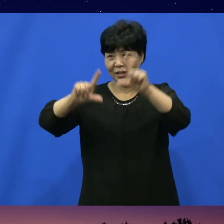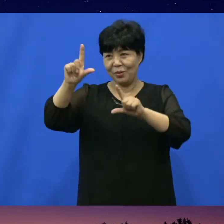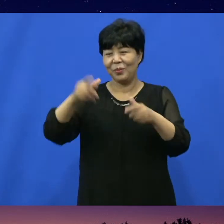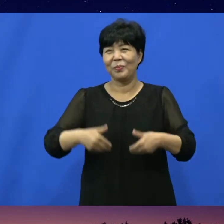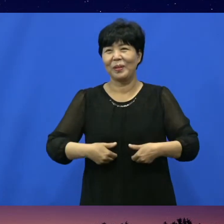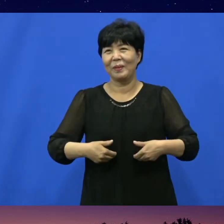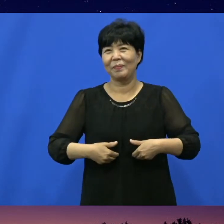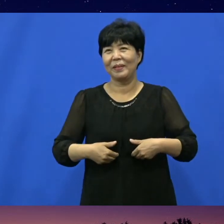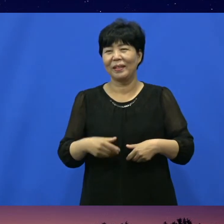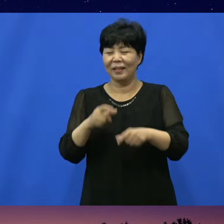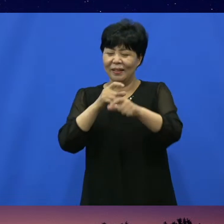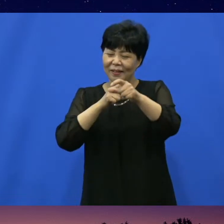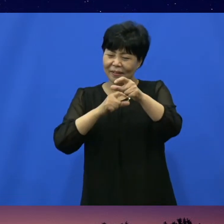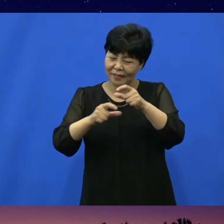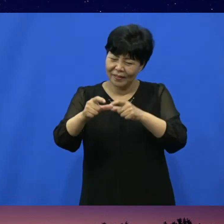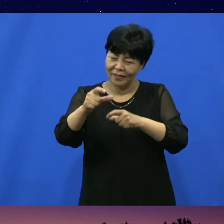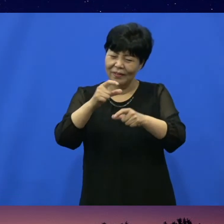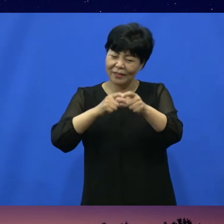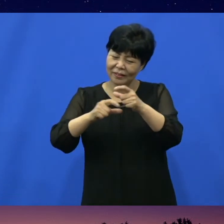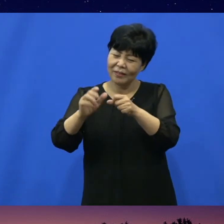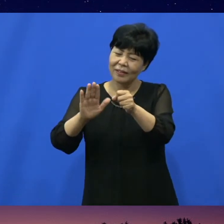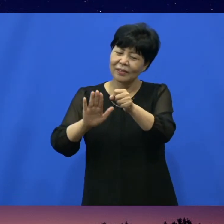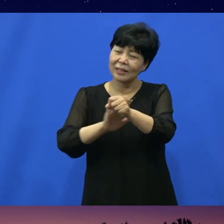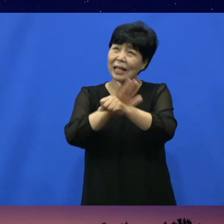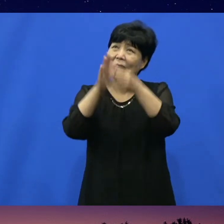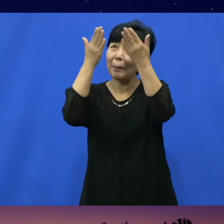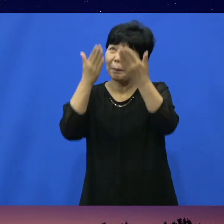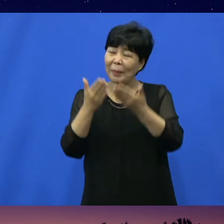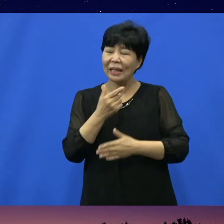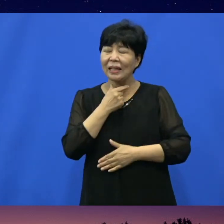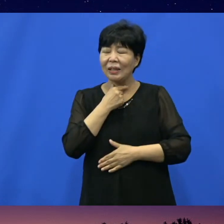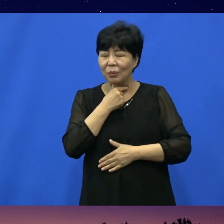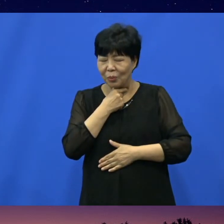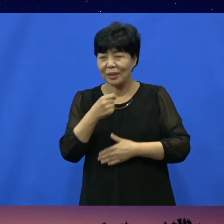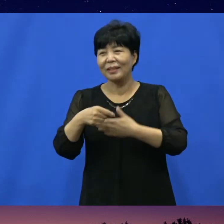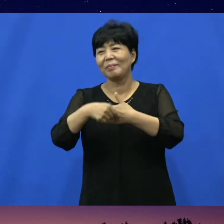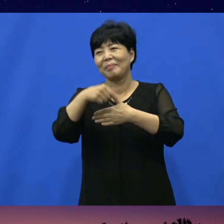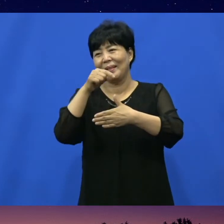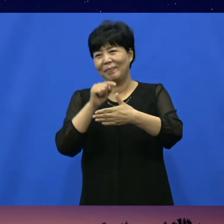그 사랑을 원하는 마음이 우리 안에서 일어나야 된다.